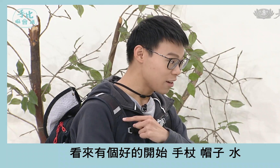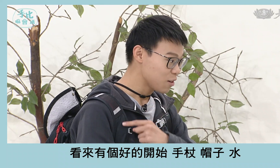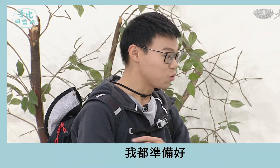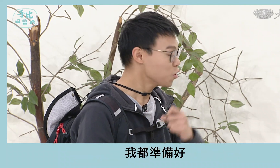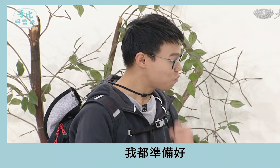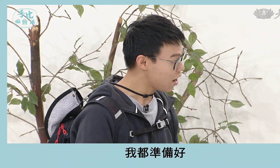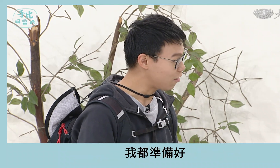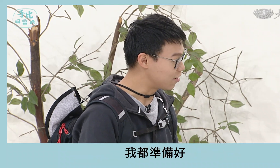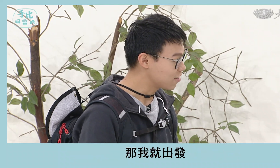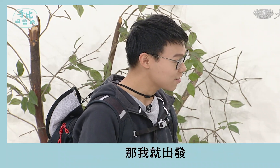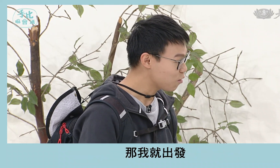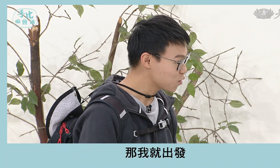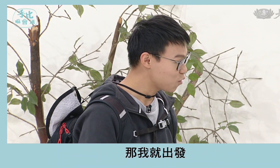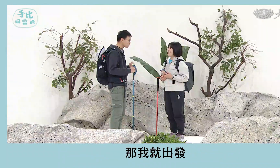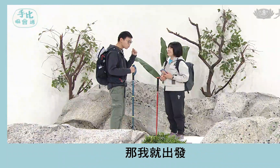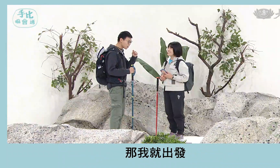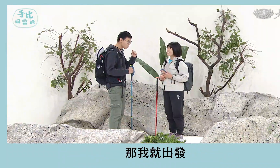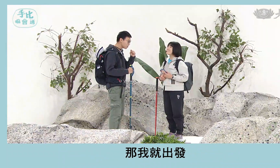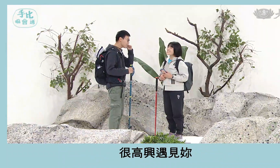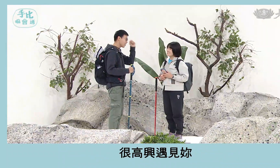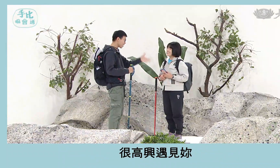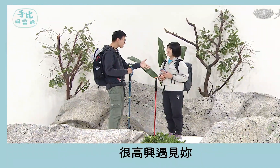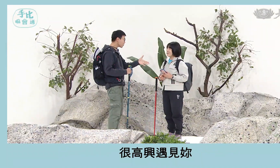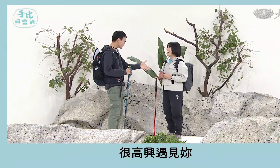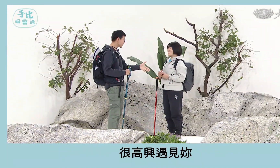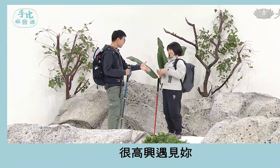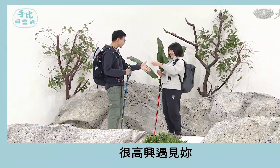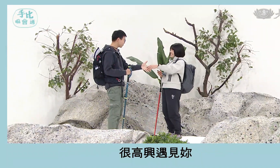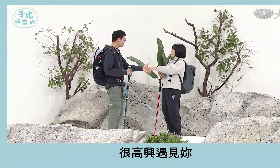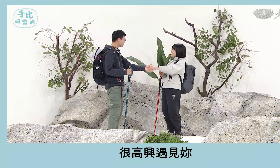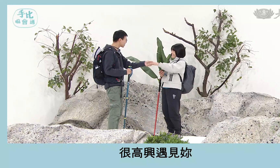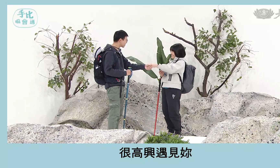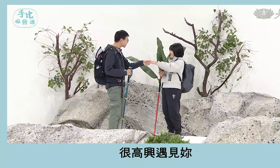我都准备好了，那我就出发咯，很高兴遇见你。